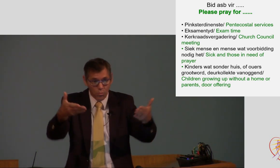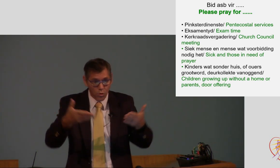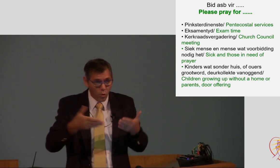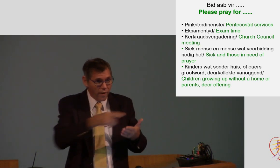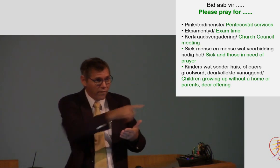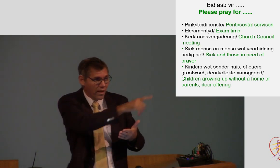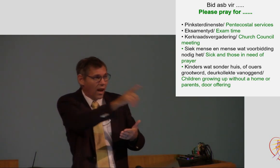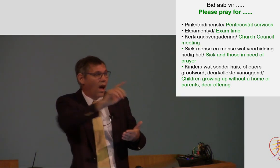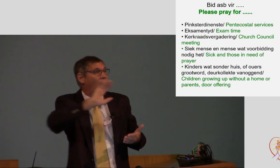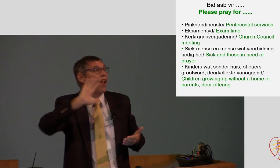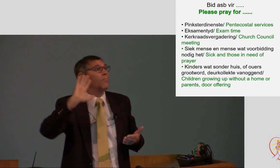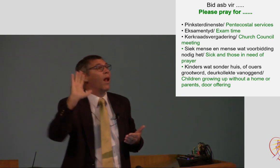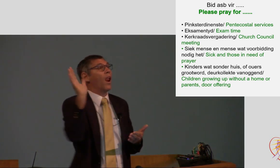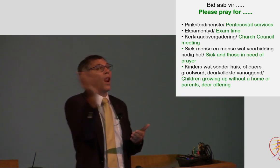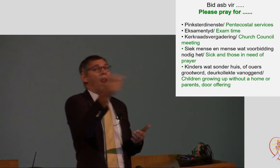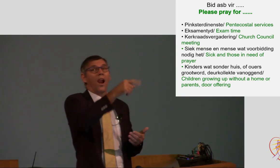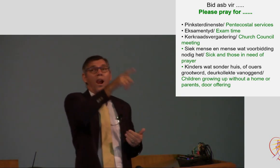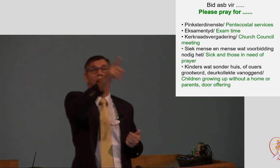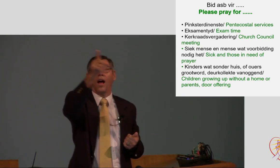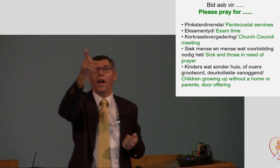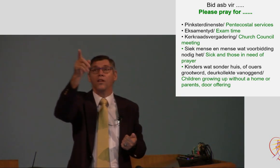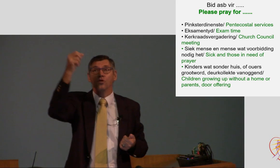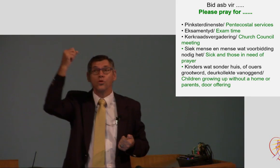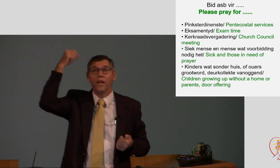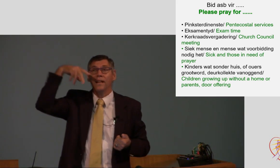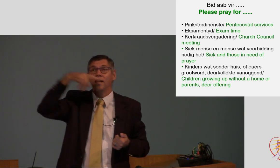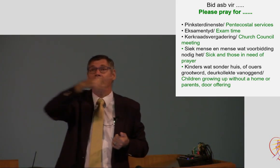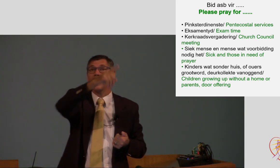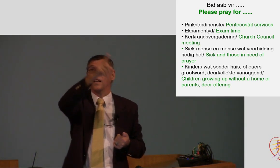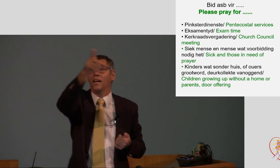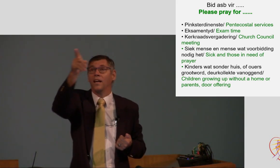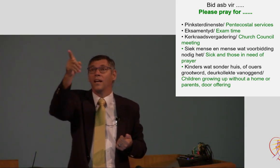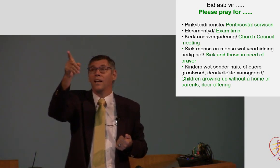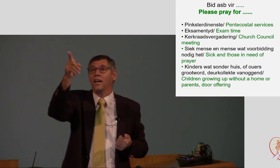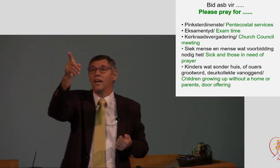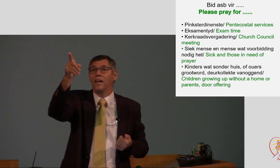nooi vir julle almal, studente,